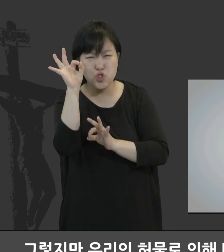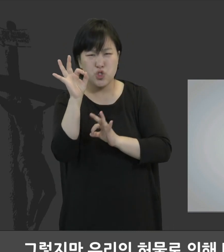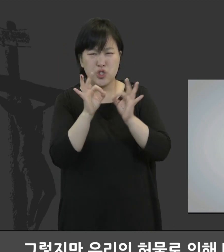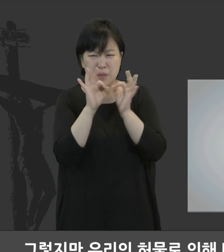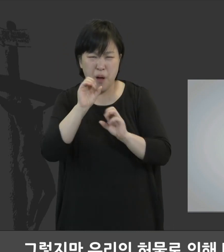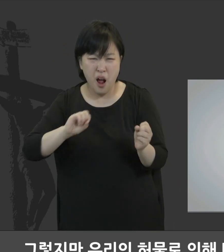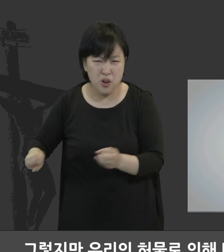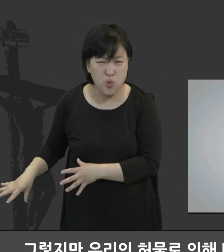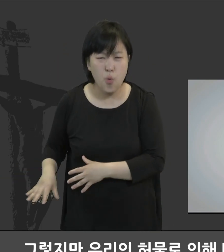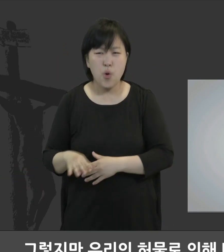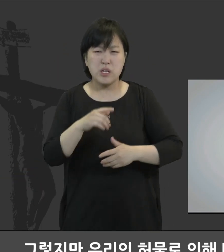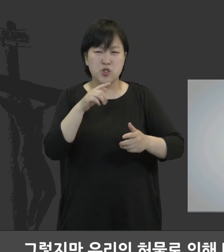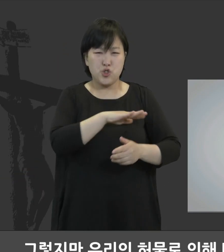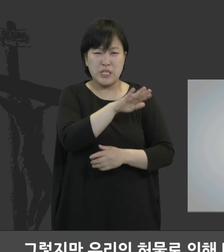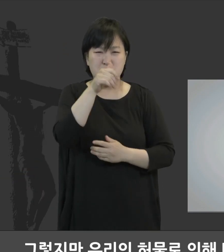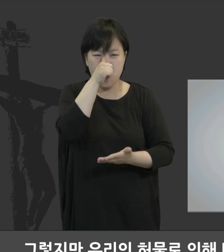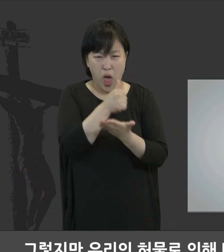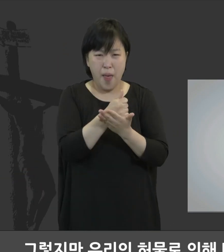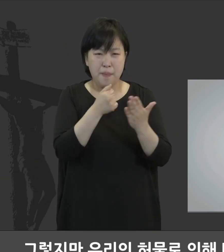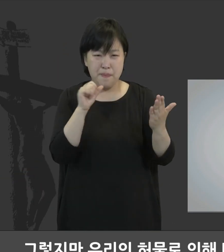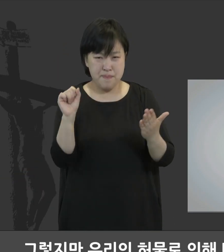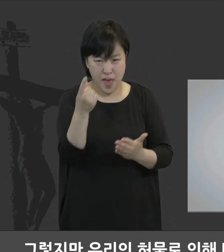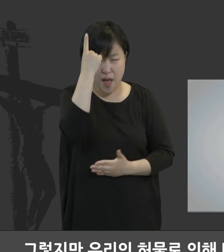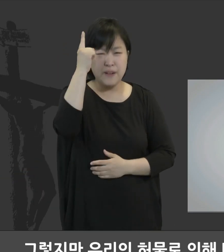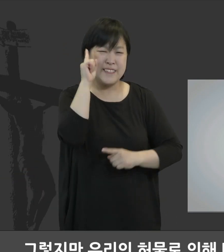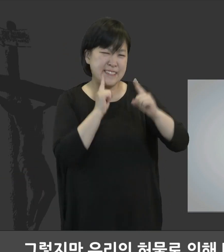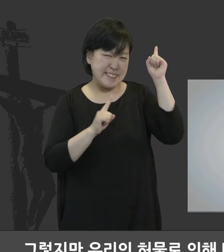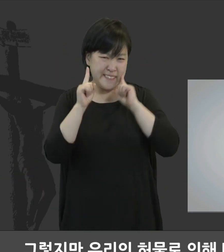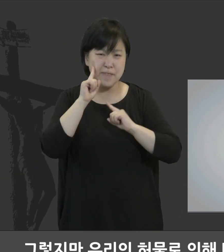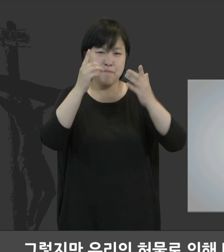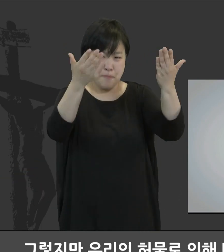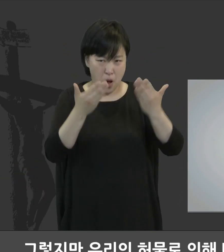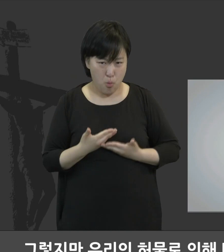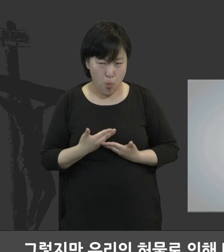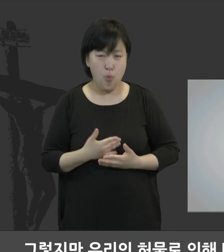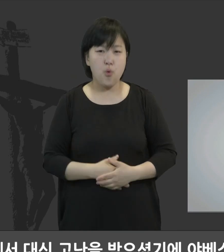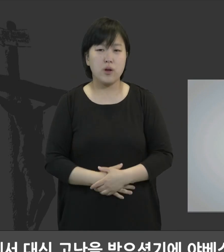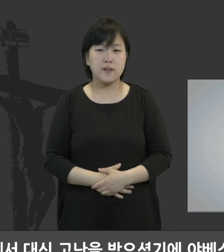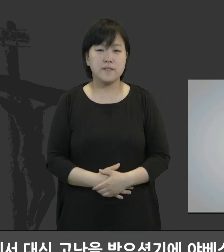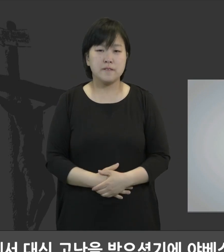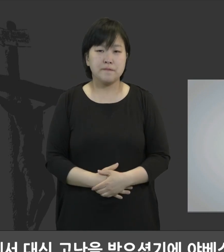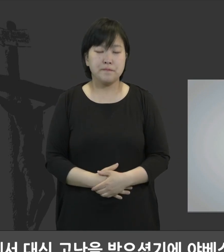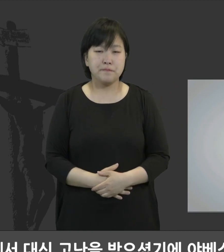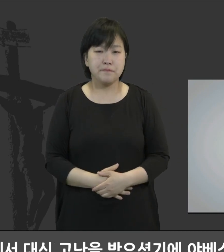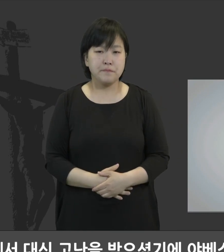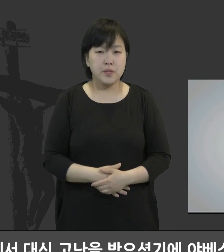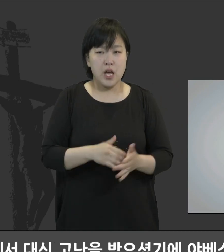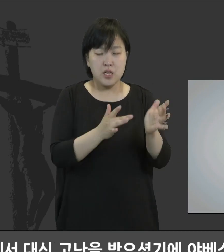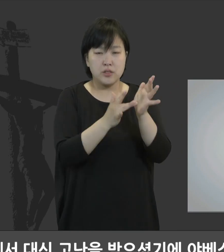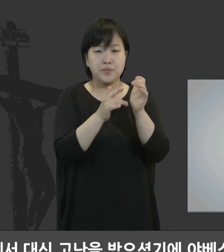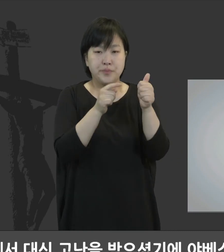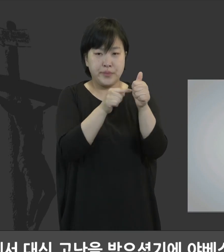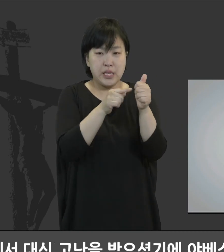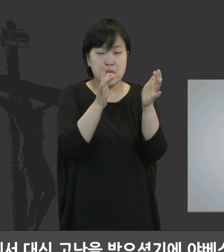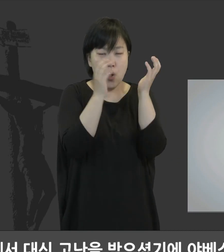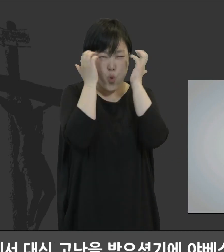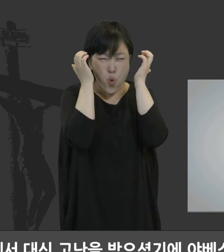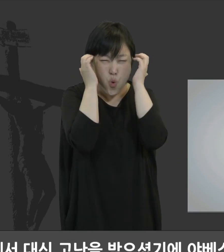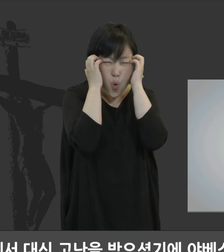받으시고 우리의 죄악으로 인해 상함을 입으셨습니다. 그분께서 대신 고난을